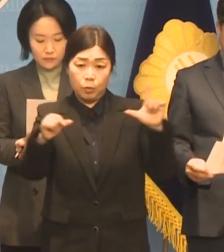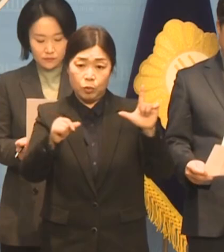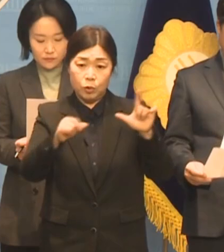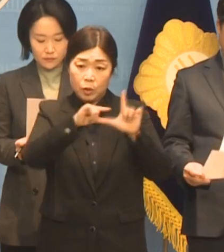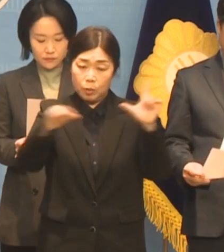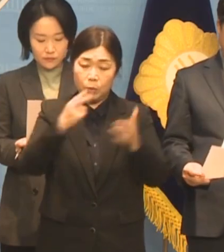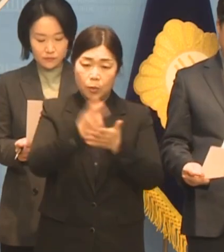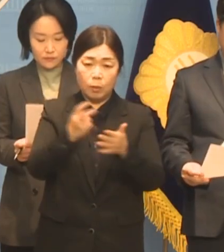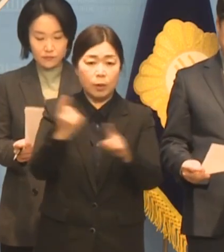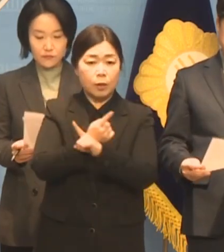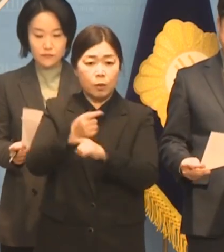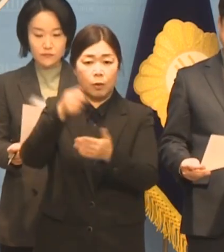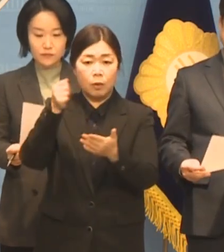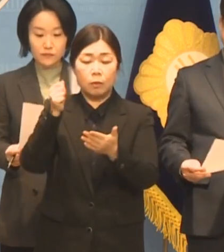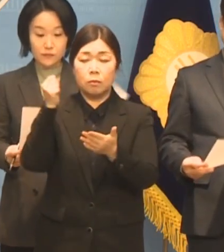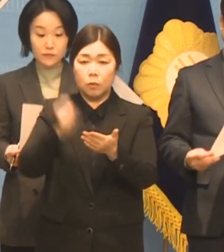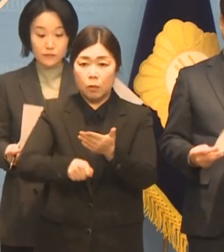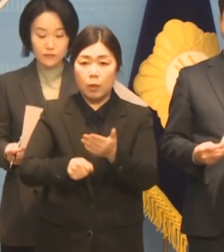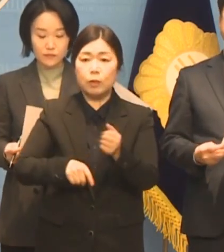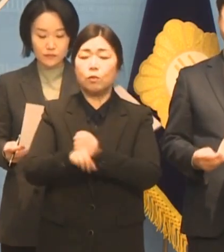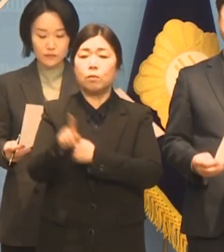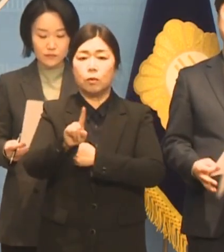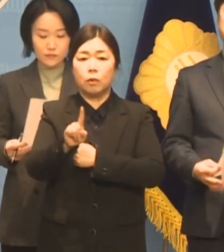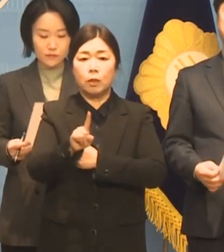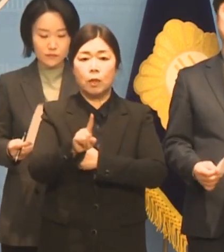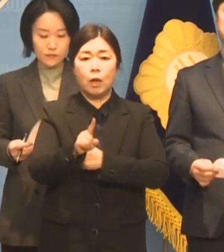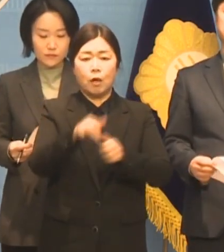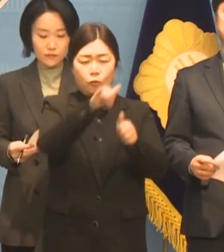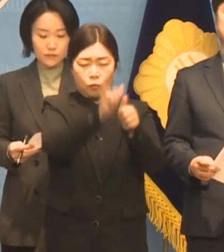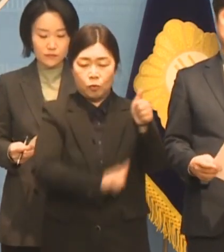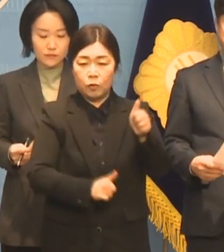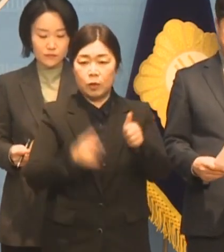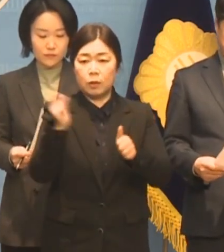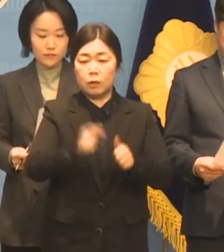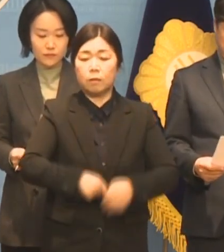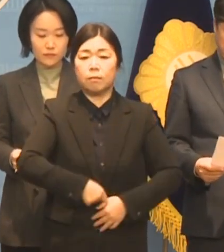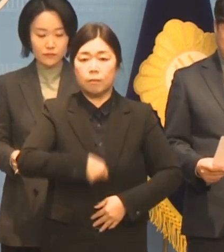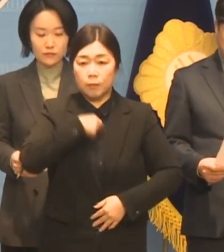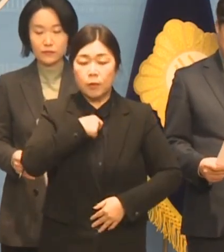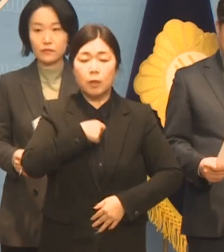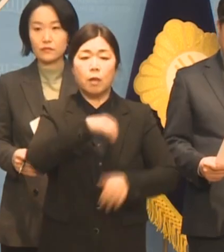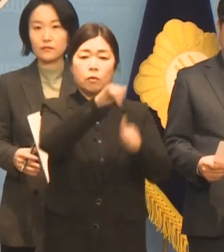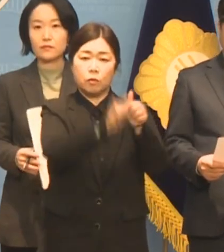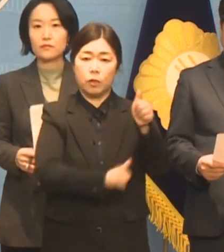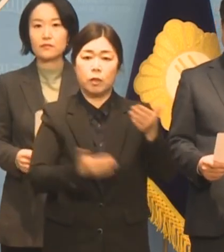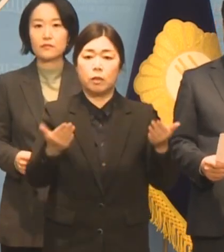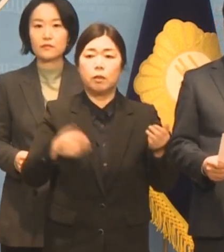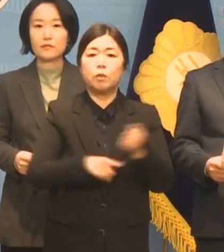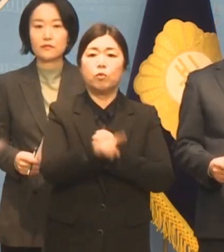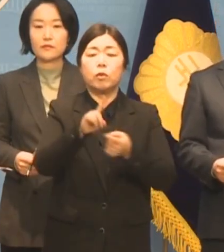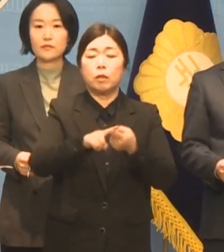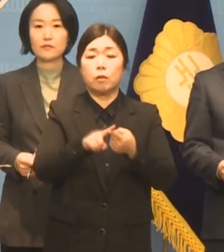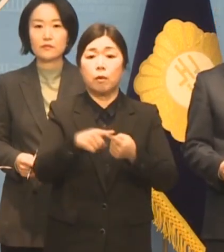정부 여당도 이미 충실 의무 도입이 필요성에 대한 모든 것을 잘 알고